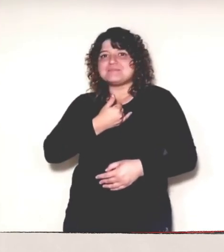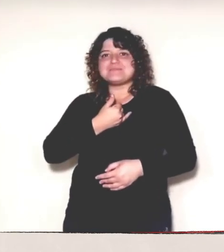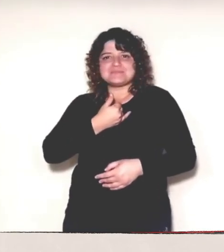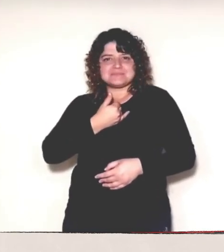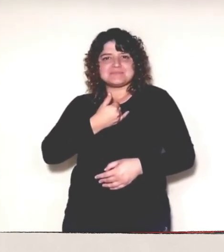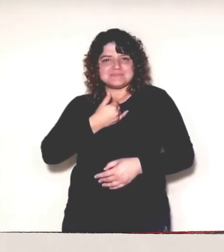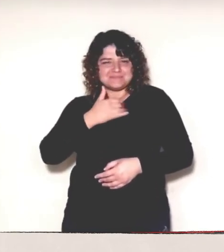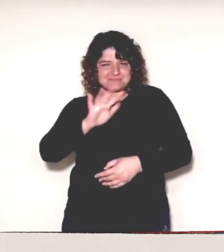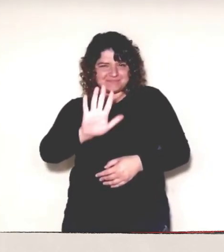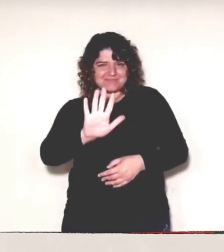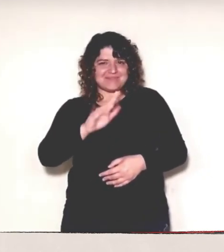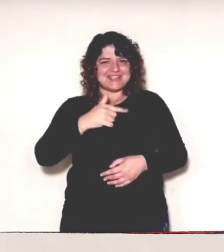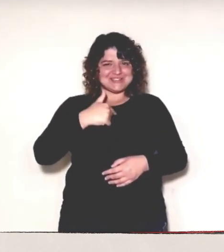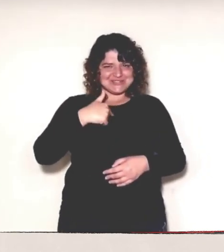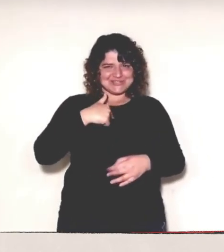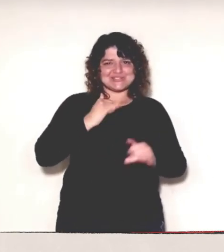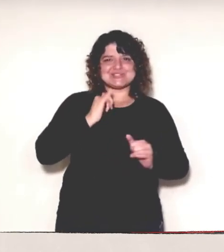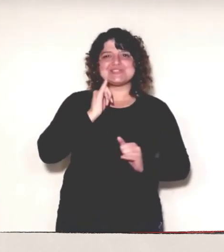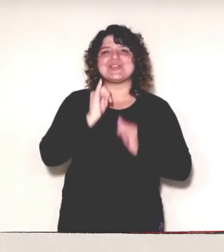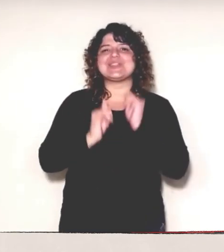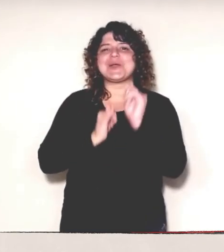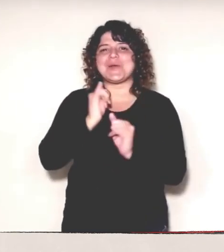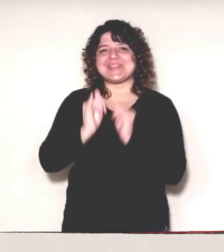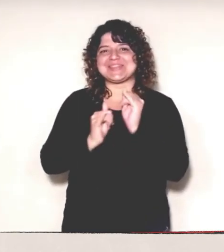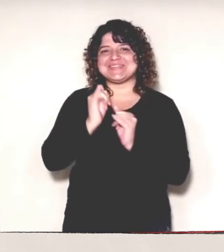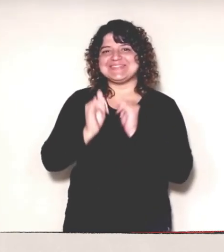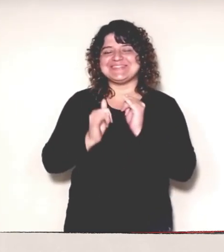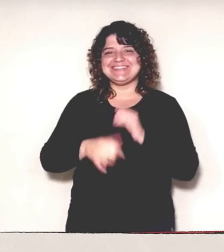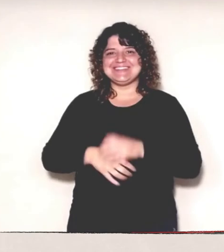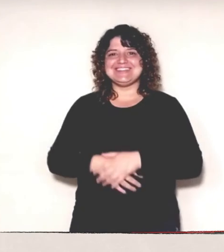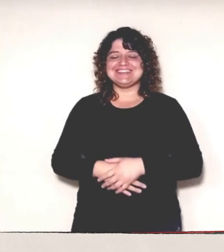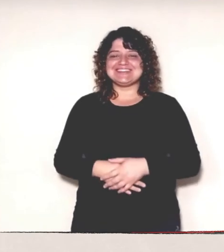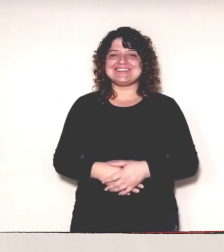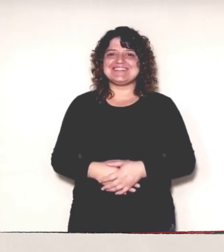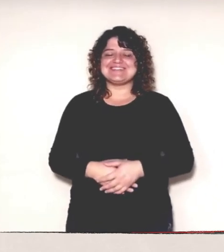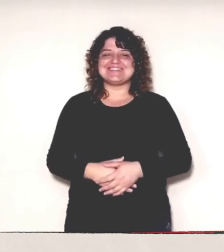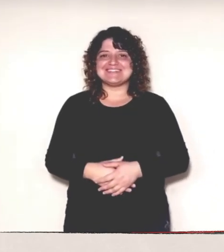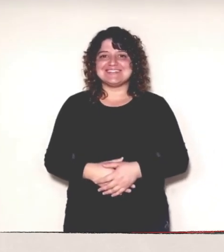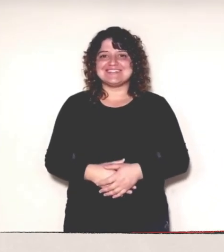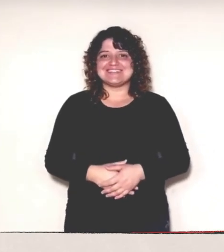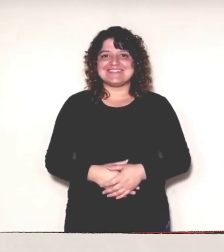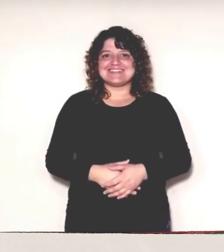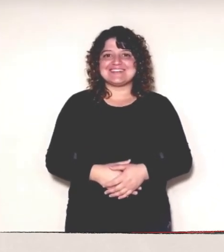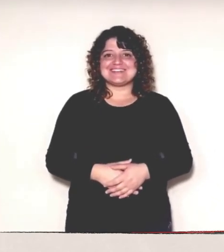¿Y dónde están ubicadas? Espera, ya te cuento.